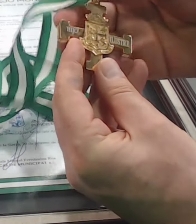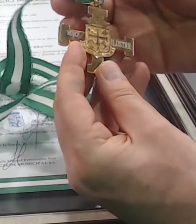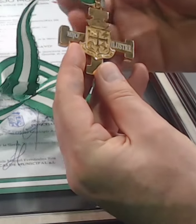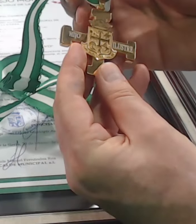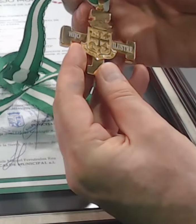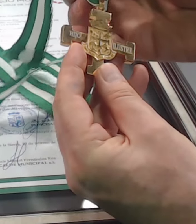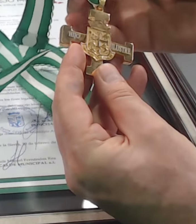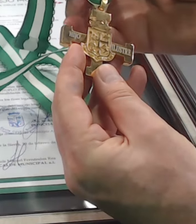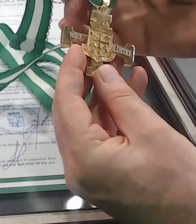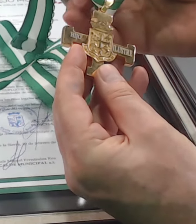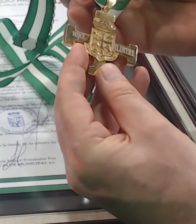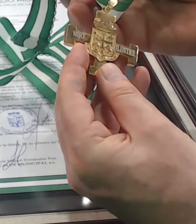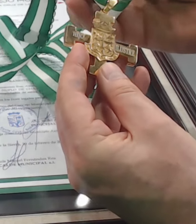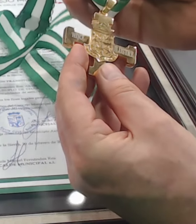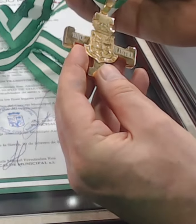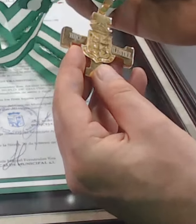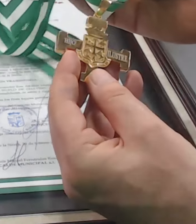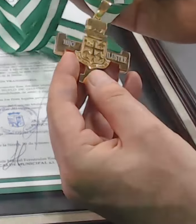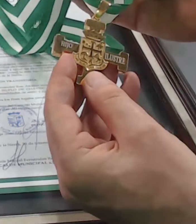verdad es,